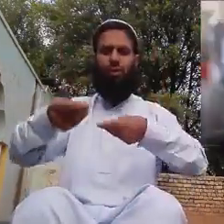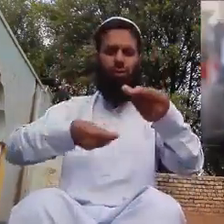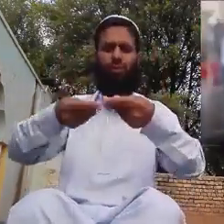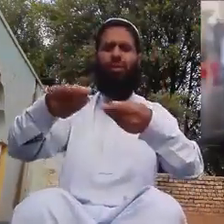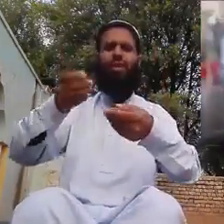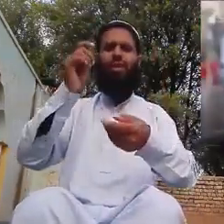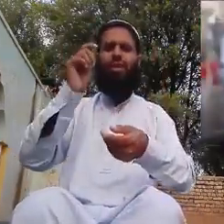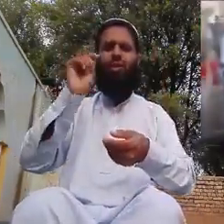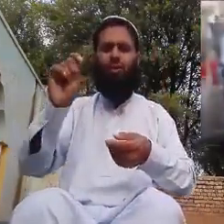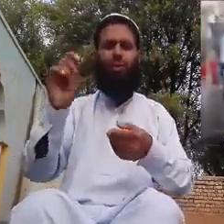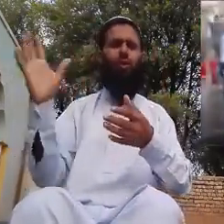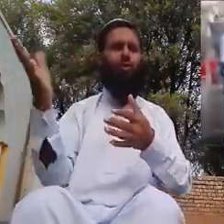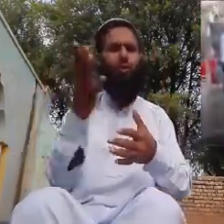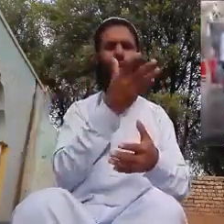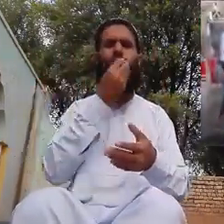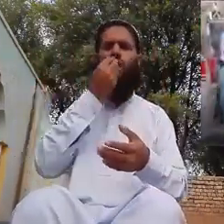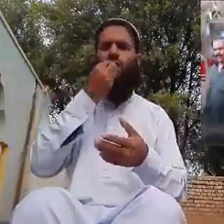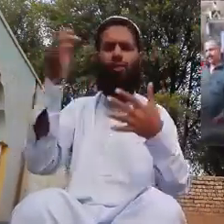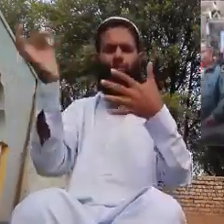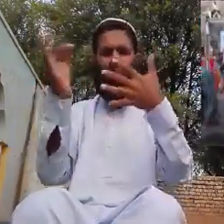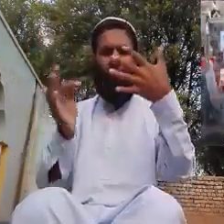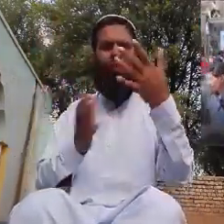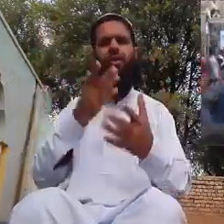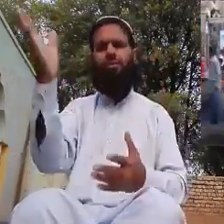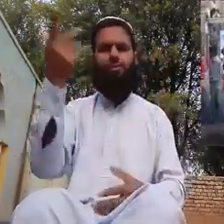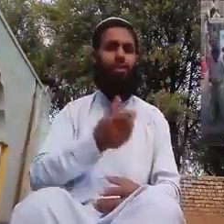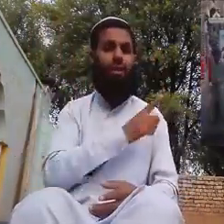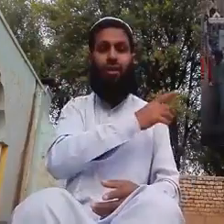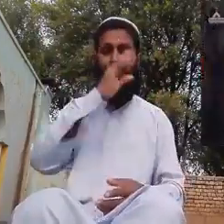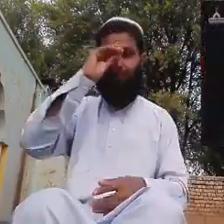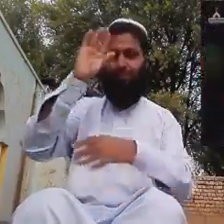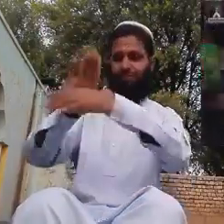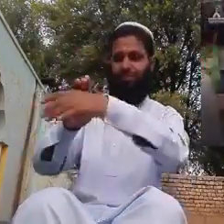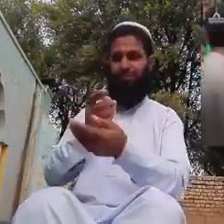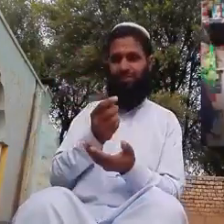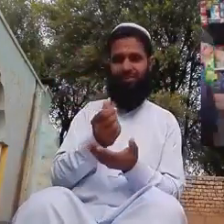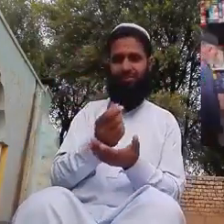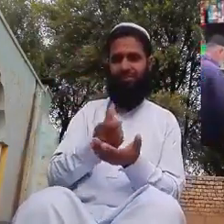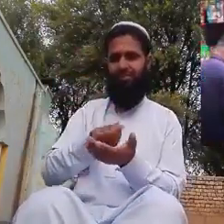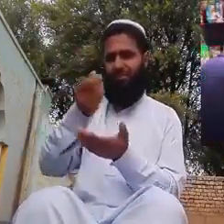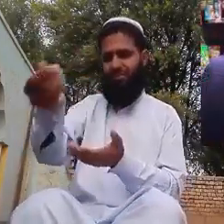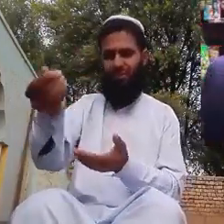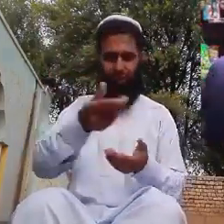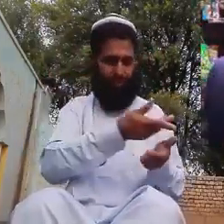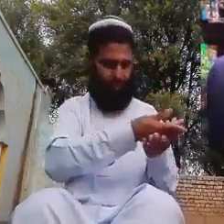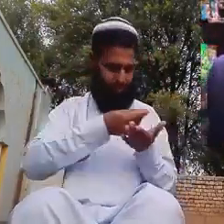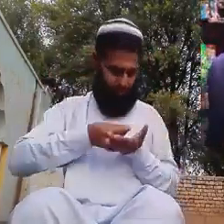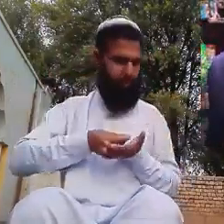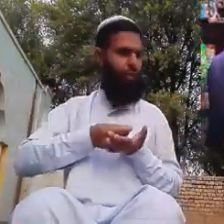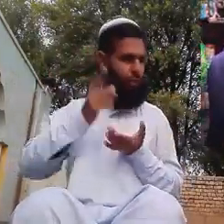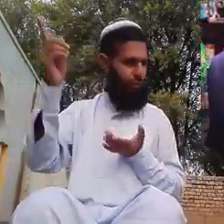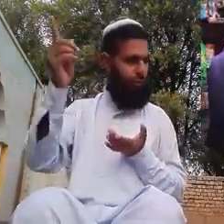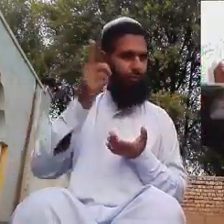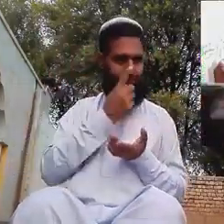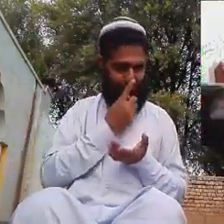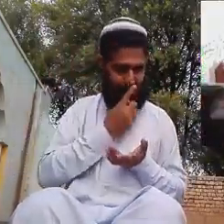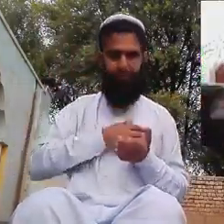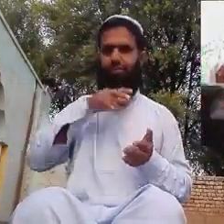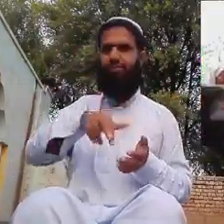50 रुपए और थैला लेकर बाजार में खाना खरीदने पहुंचा, तो वहाँ एक साइल आ गया और कहने लगा, ए अल्लाह